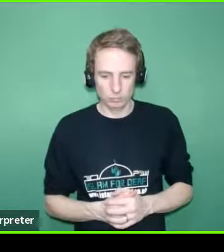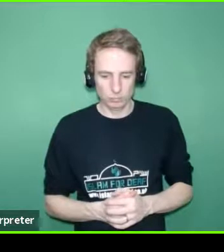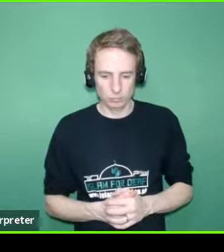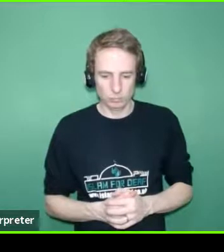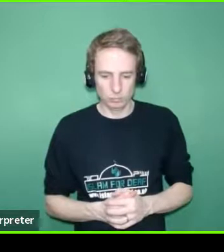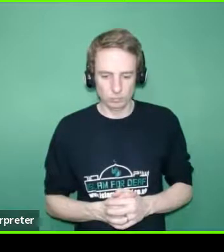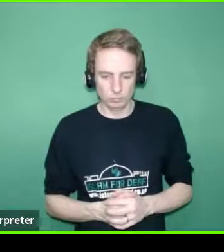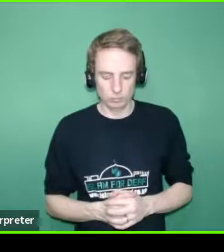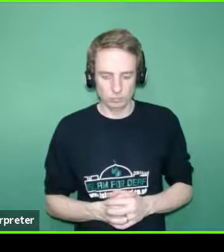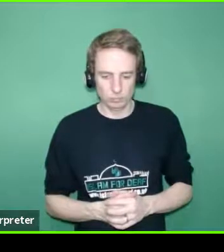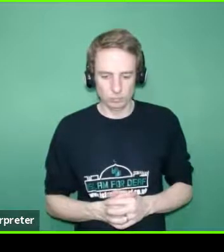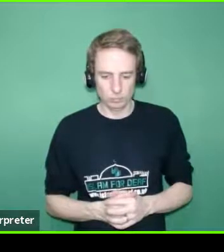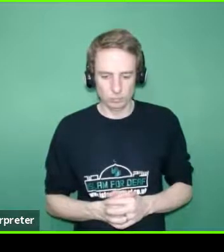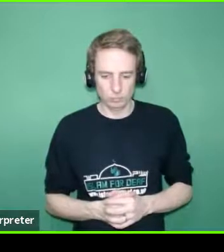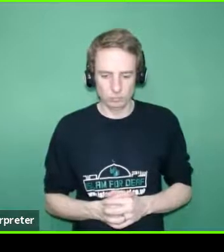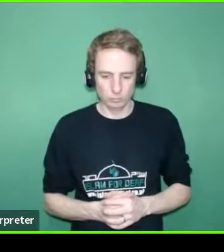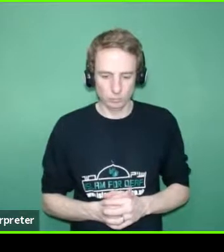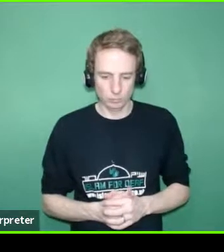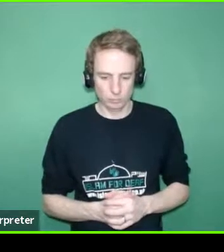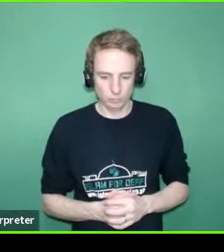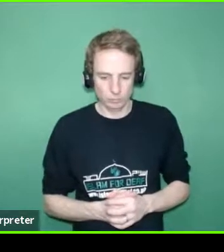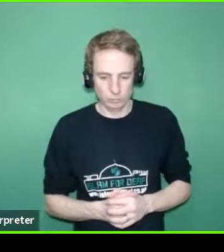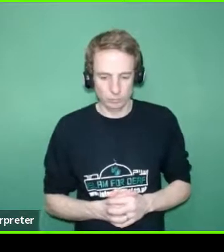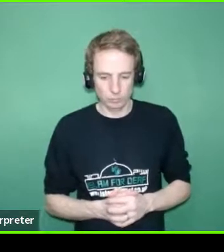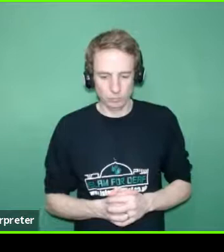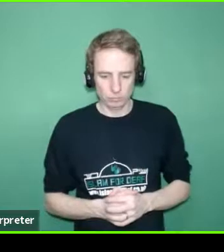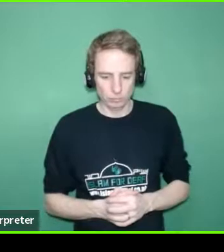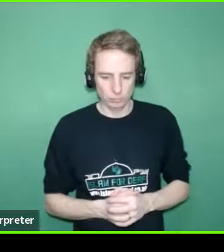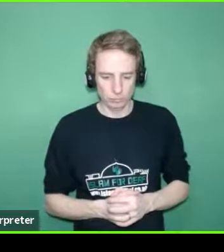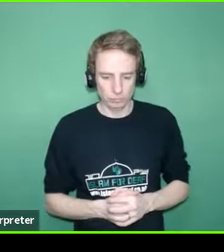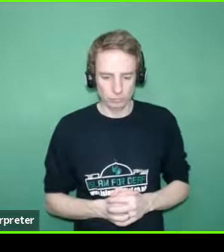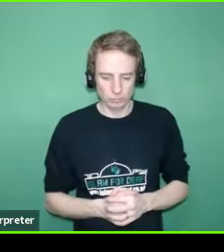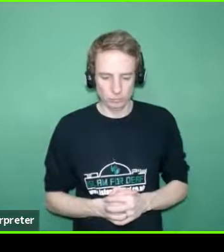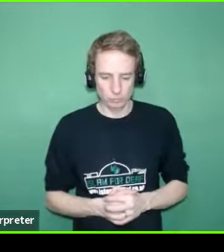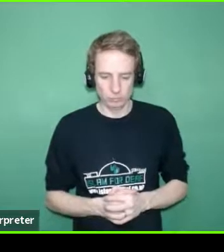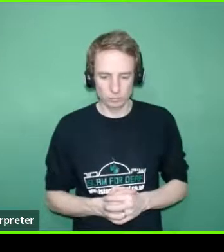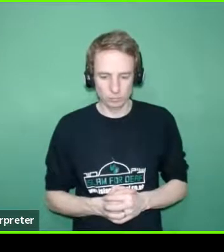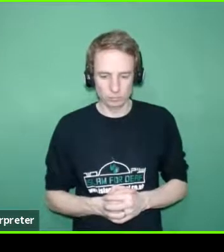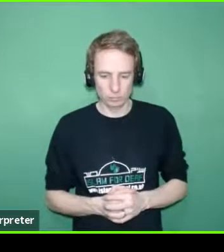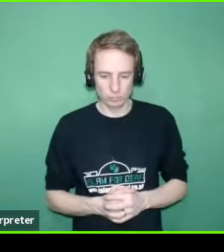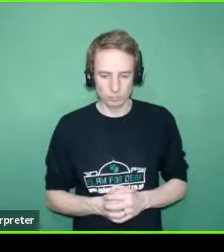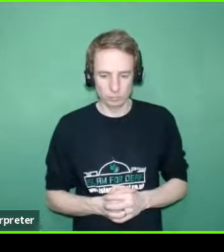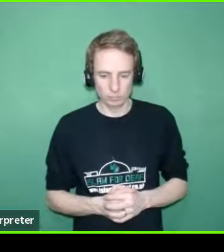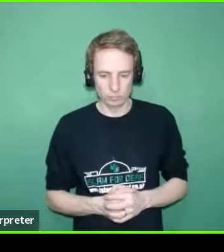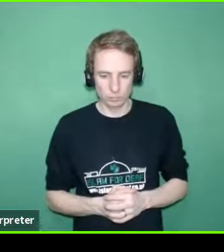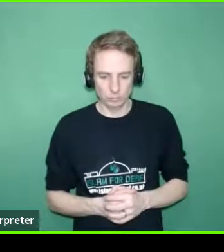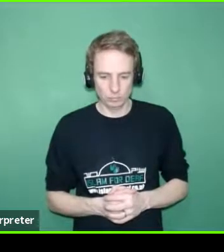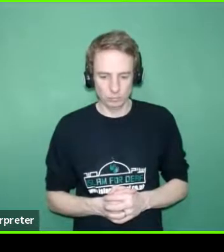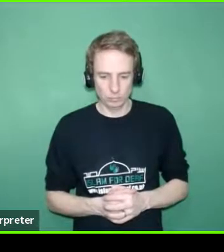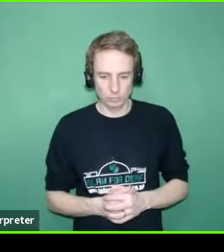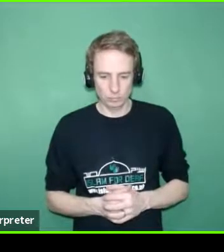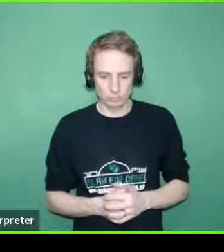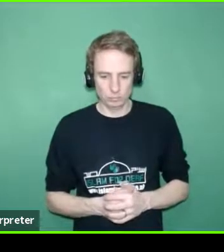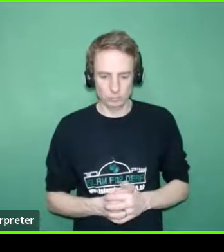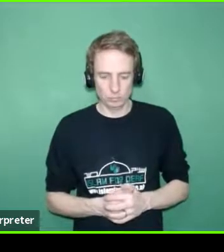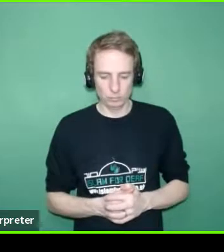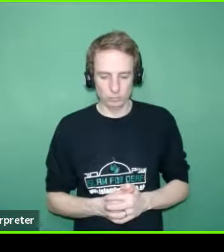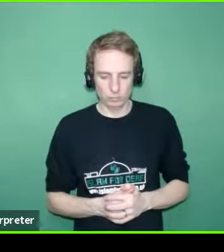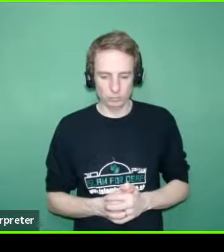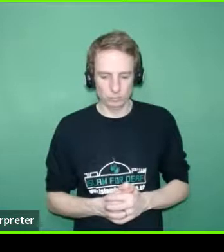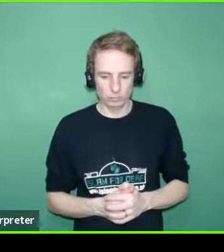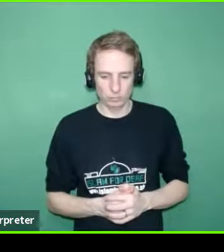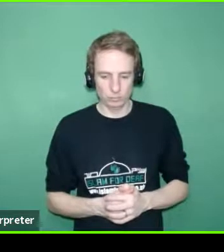من صلاته صلى علي 70، فيقول في سجوده 70 مرة: سبوح قدوس